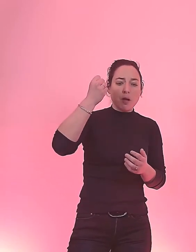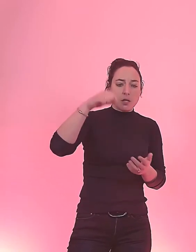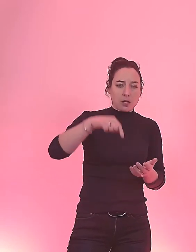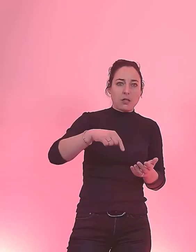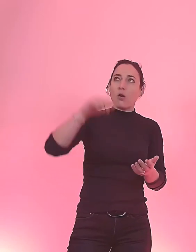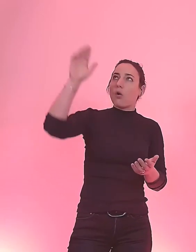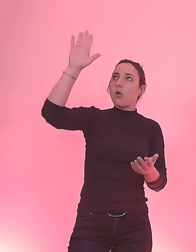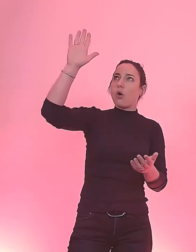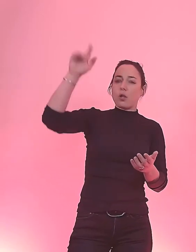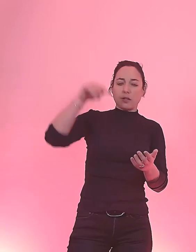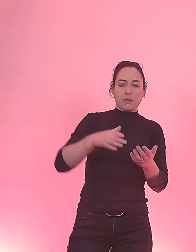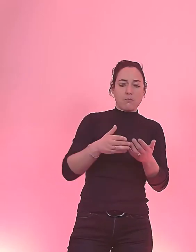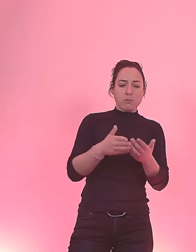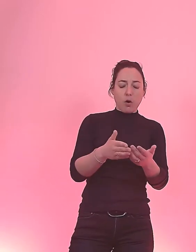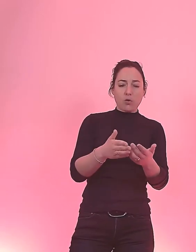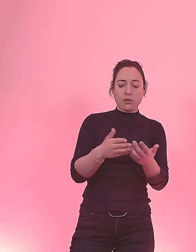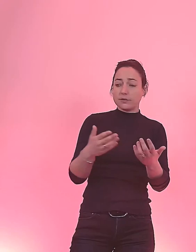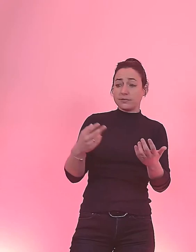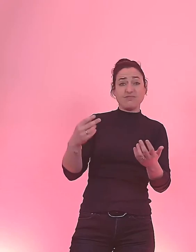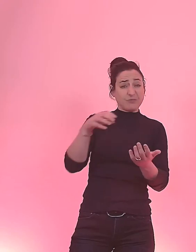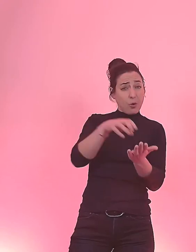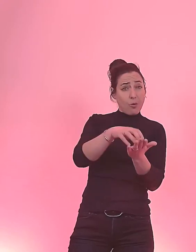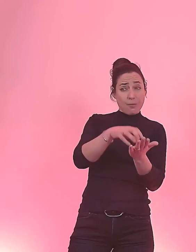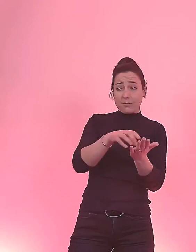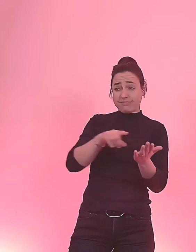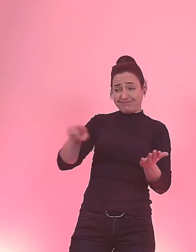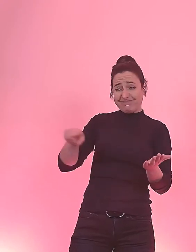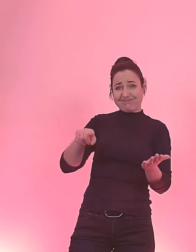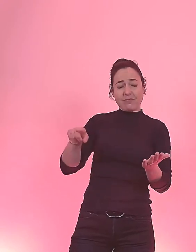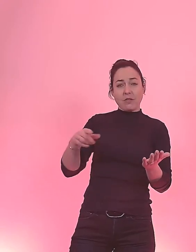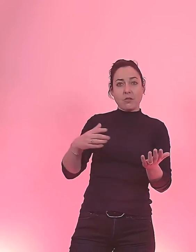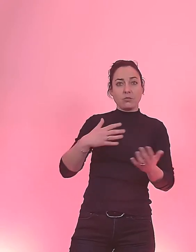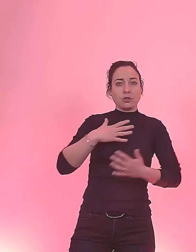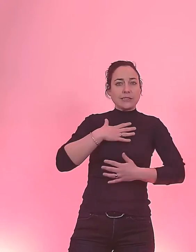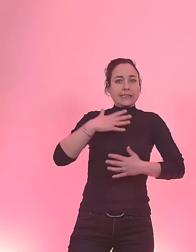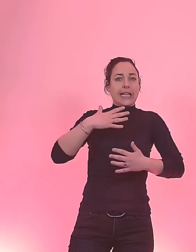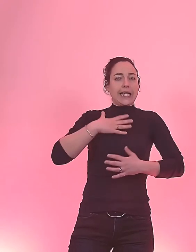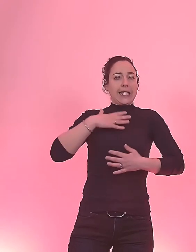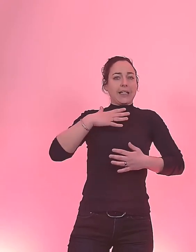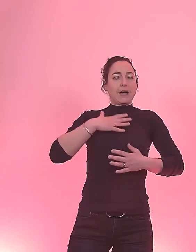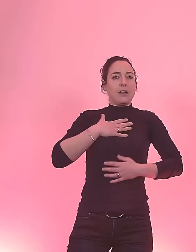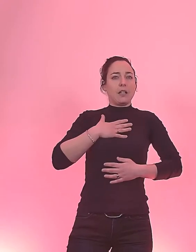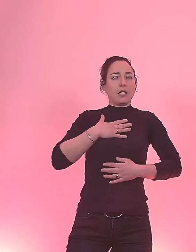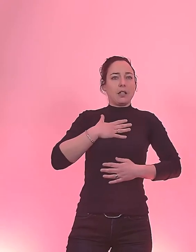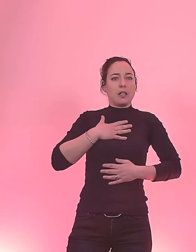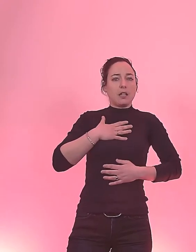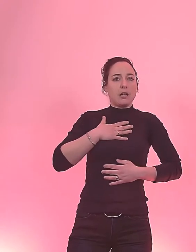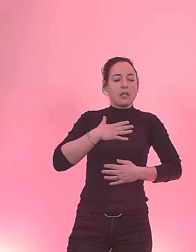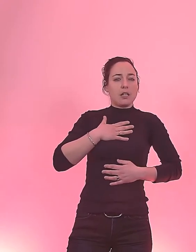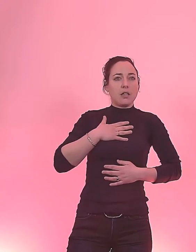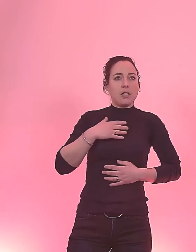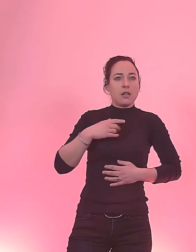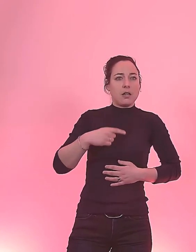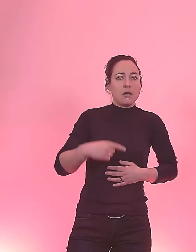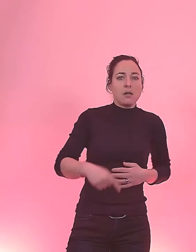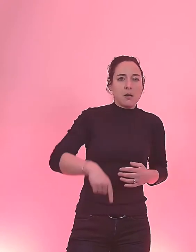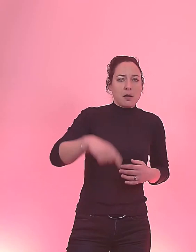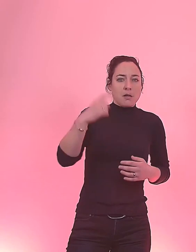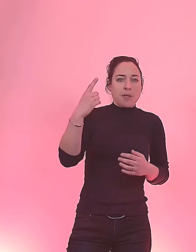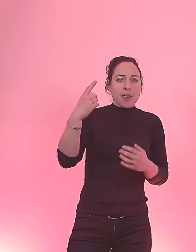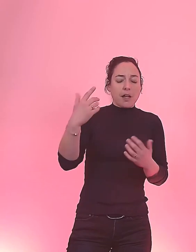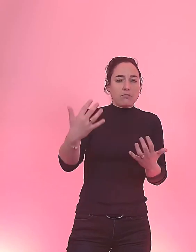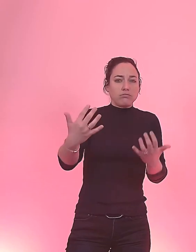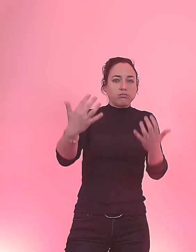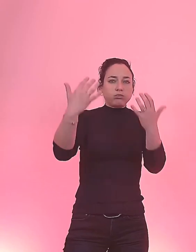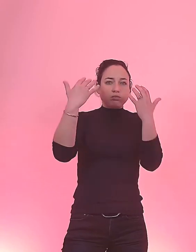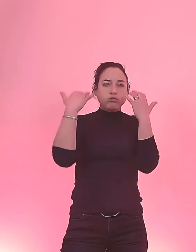zitten daar en dan staat daar zijn werden bevangen van hun grote schrik ze waren meer onder de indruk van jezus